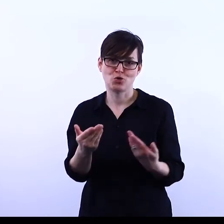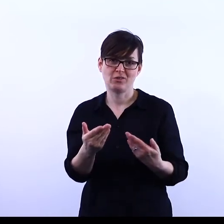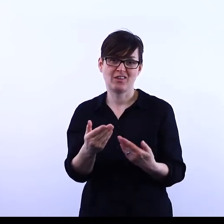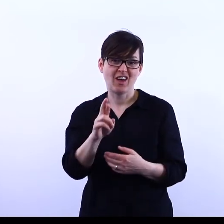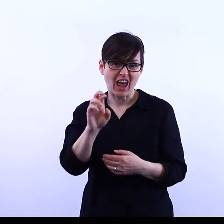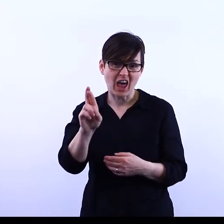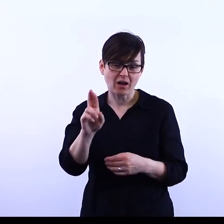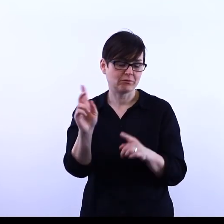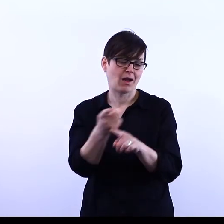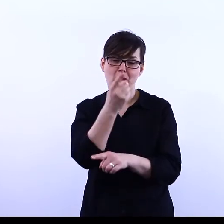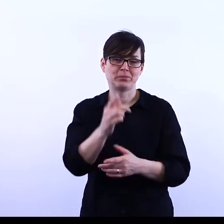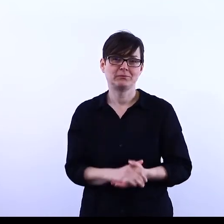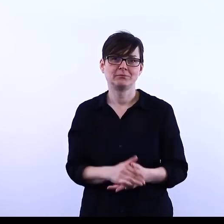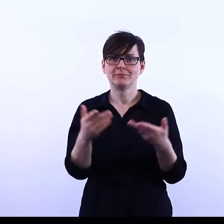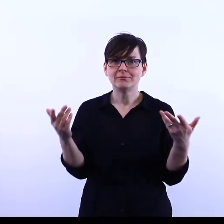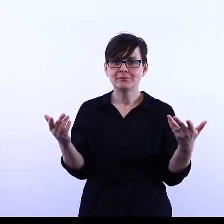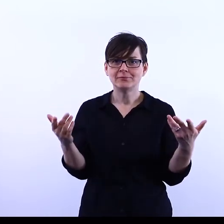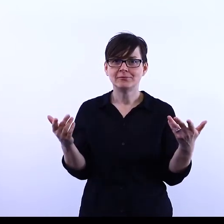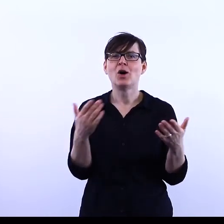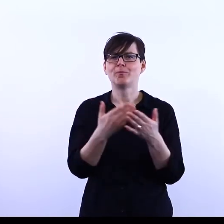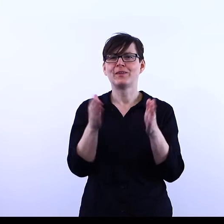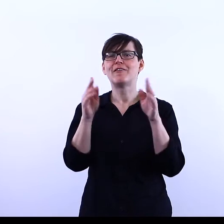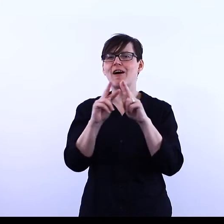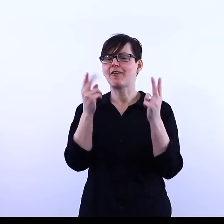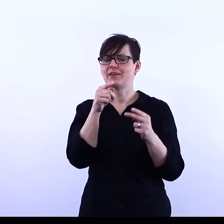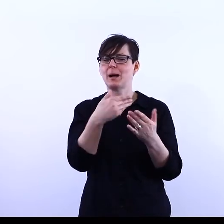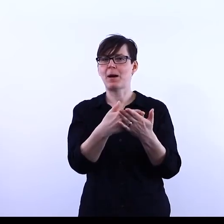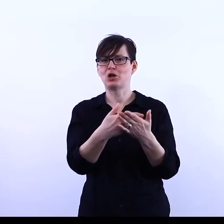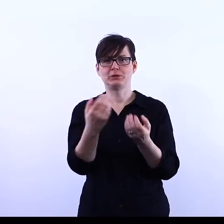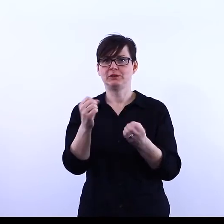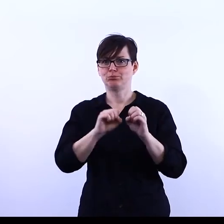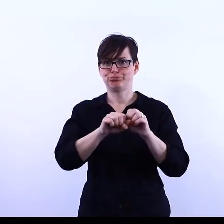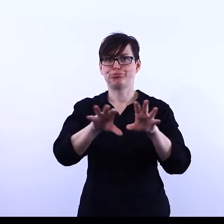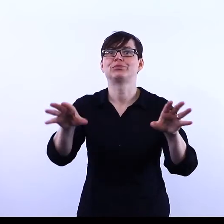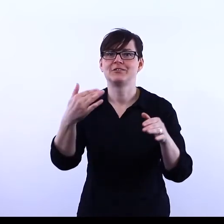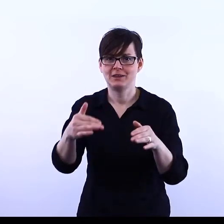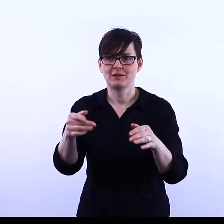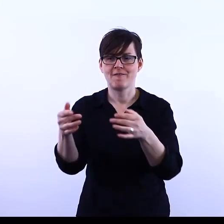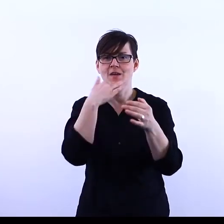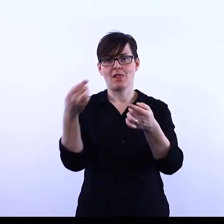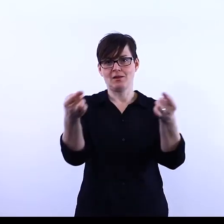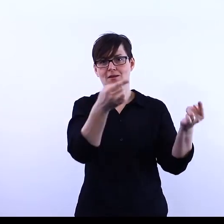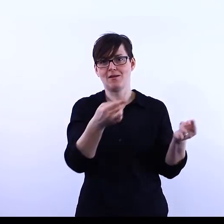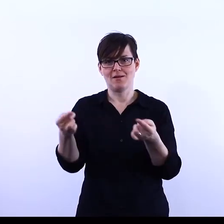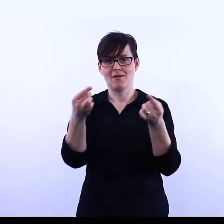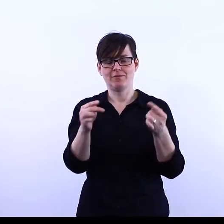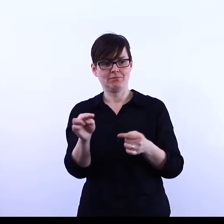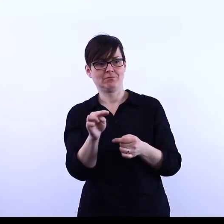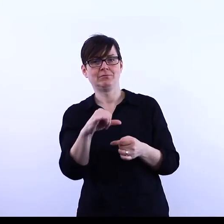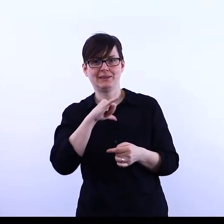zumindest in der Fachwelt relativ bekannt war, und das auf viel Aufmerksamkeit gestoßen ist und bei dem